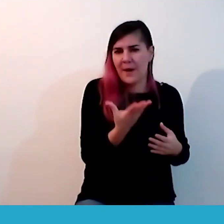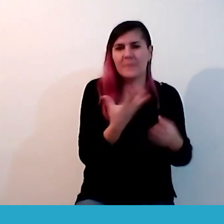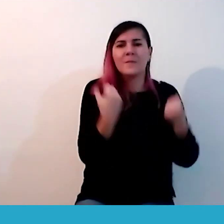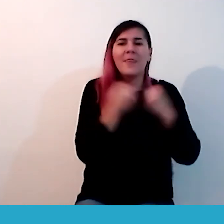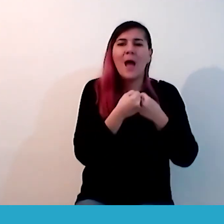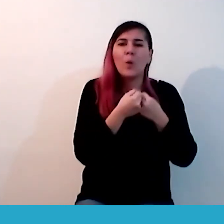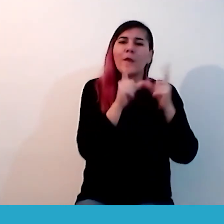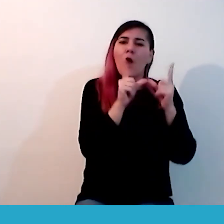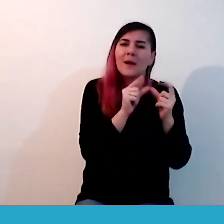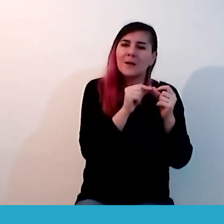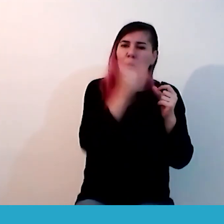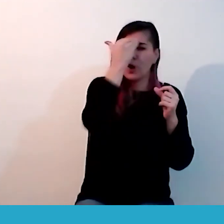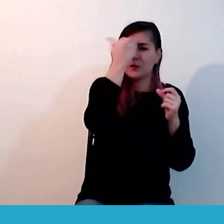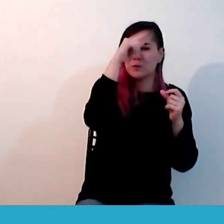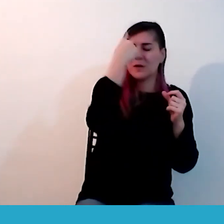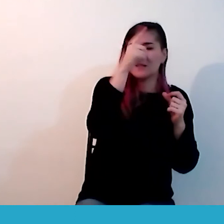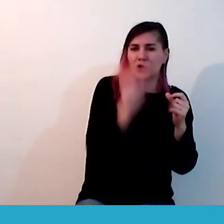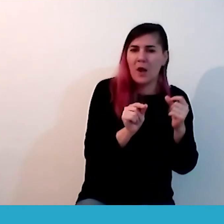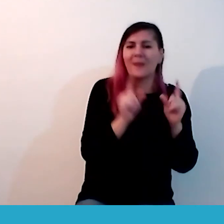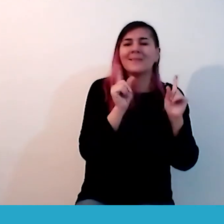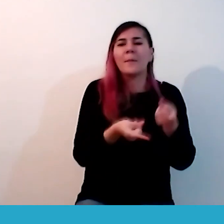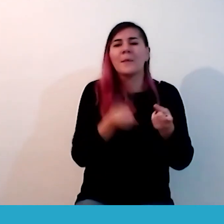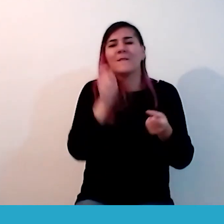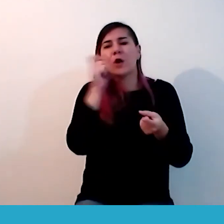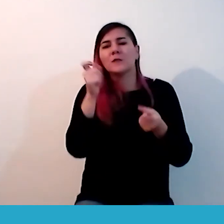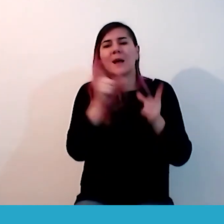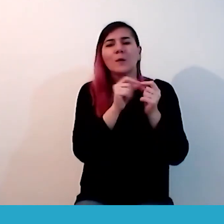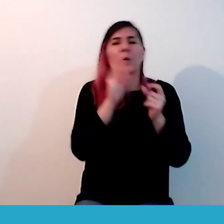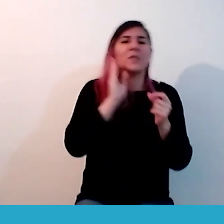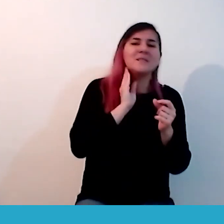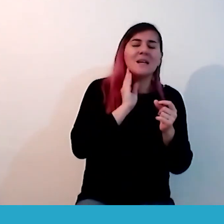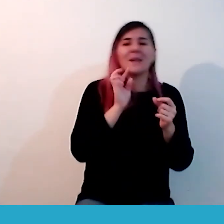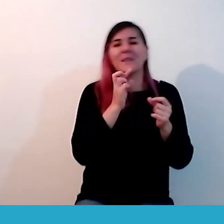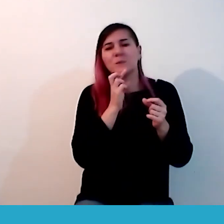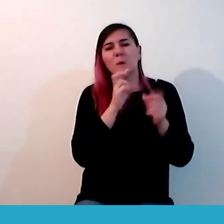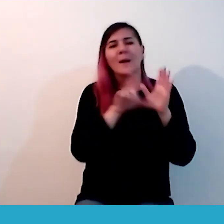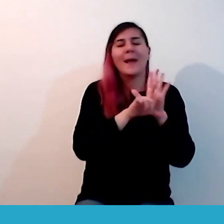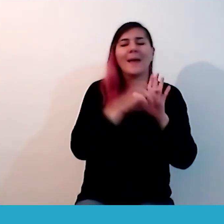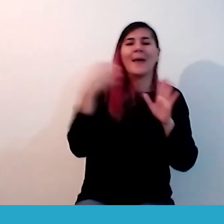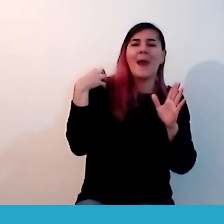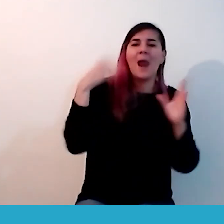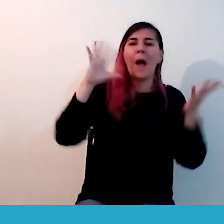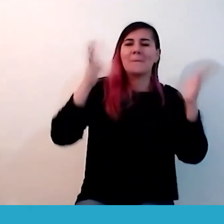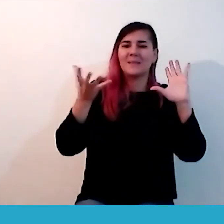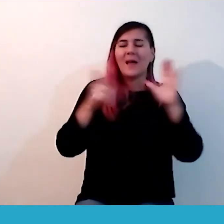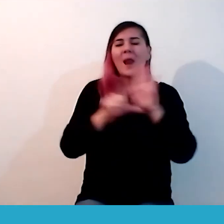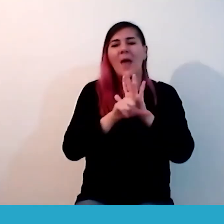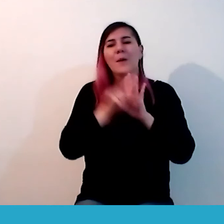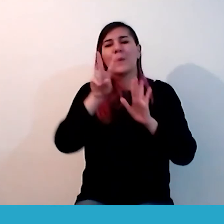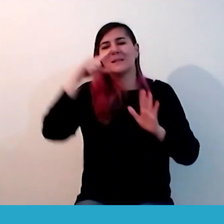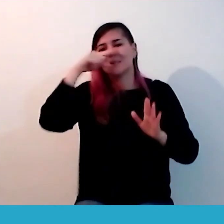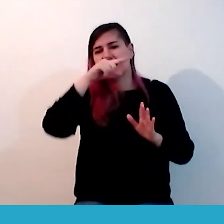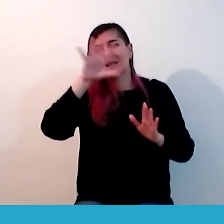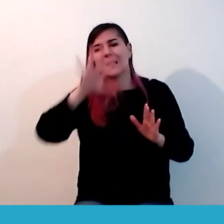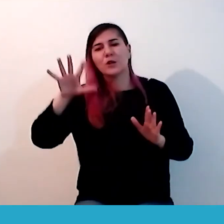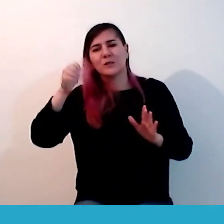Nacional, así como por la violación del artículo 16, artículo 19, Ley General del Ambiente y Ley